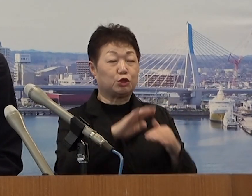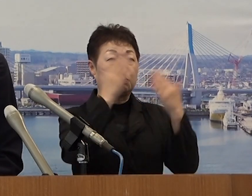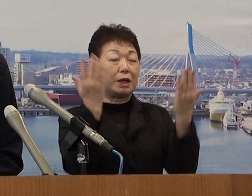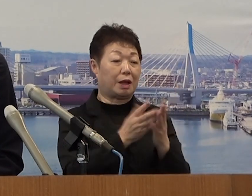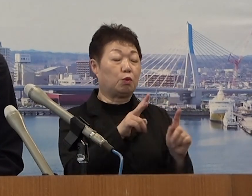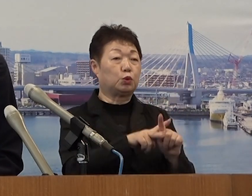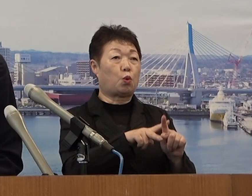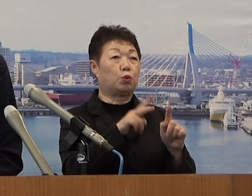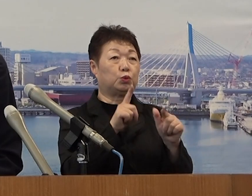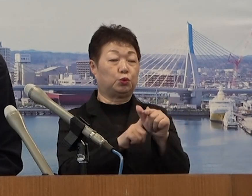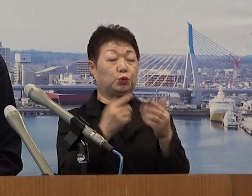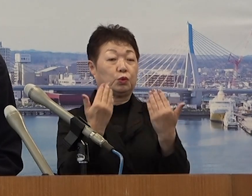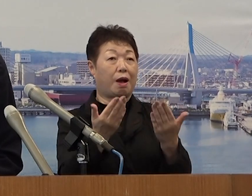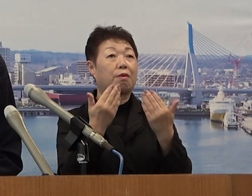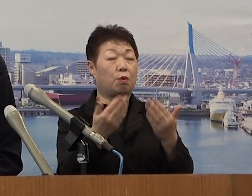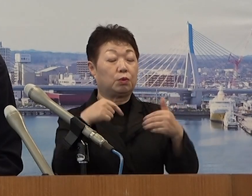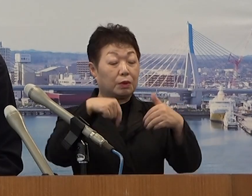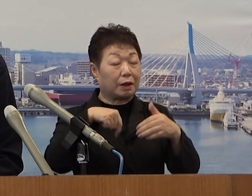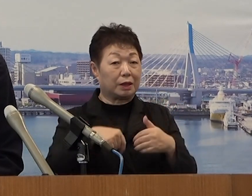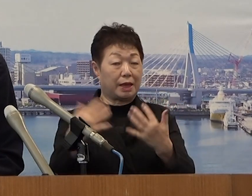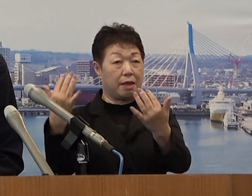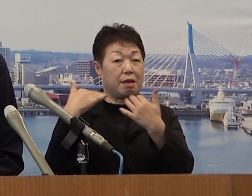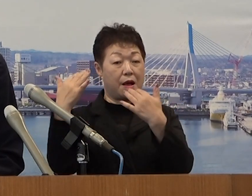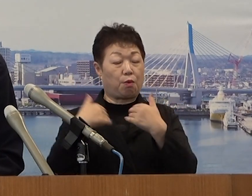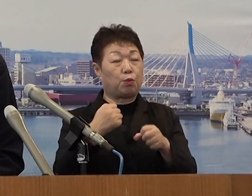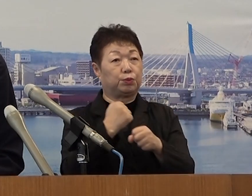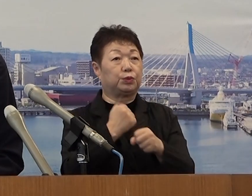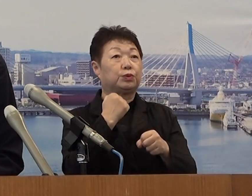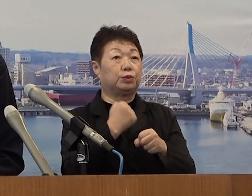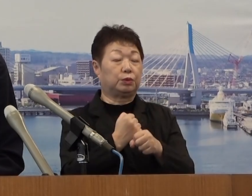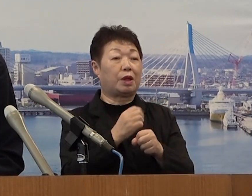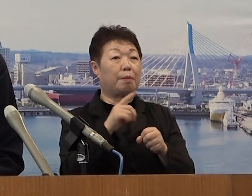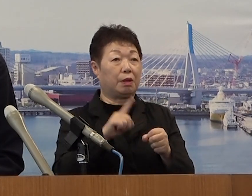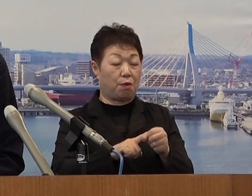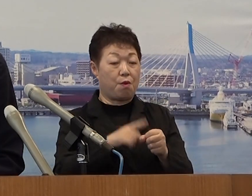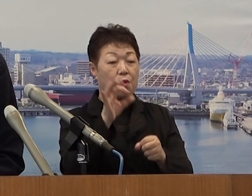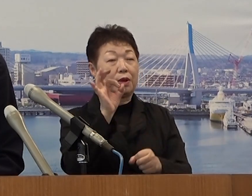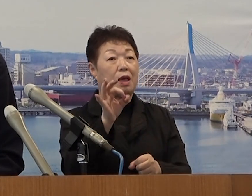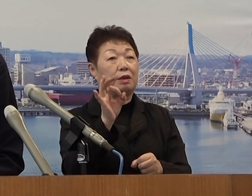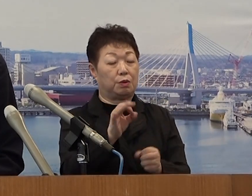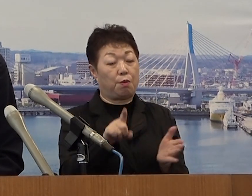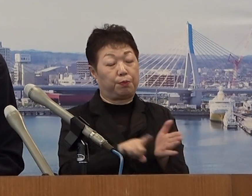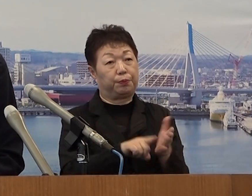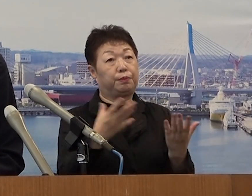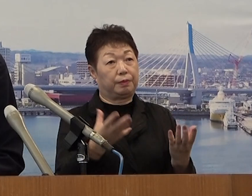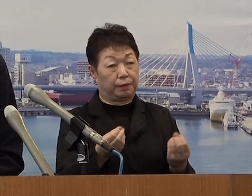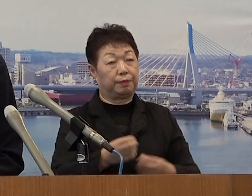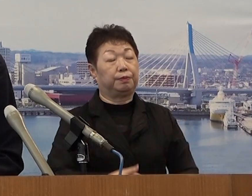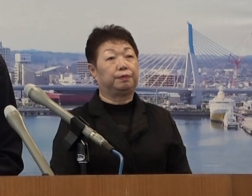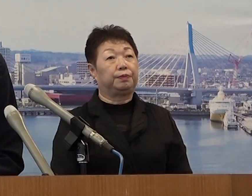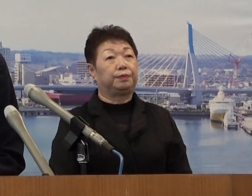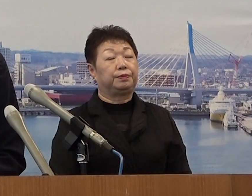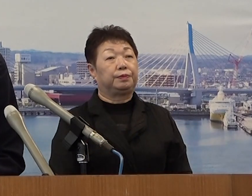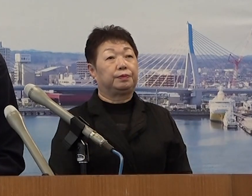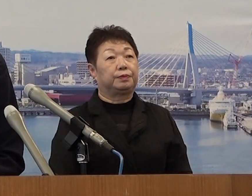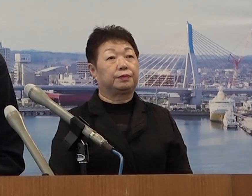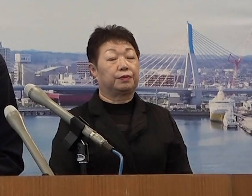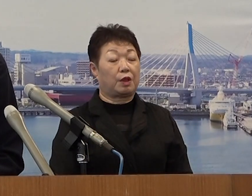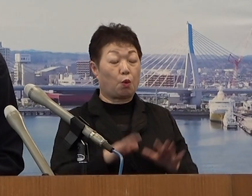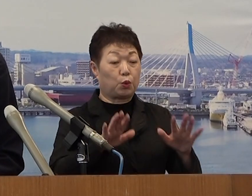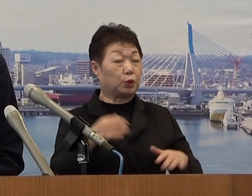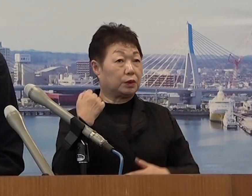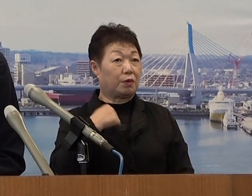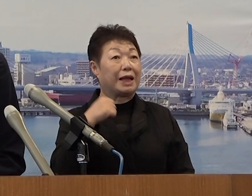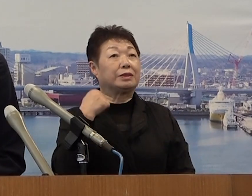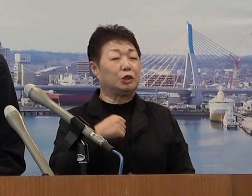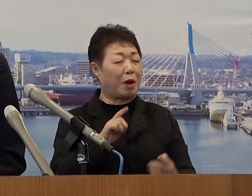の職員室等にエアコンを設置するために必要な経費を措置しております。今年の夏